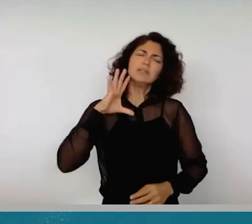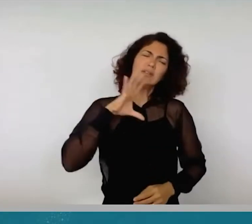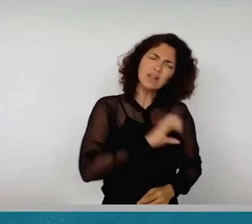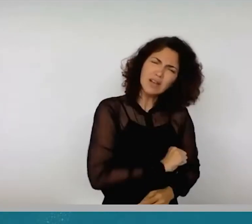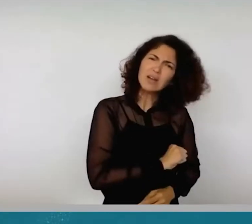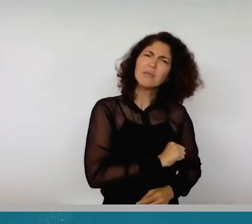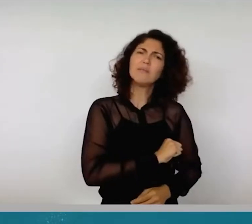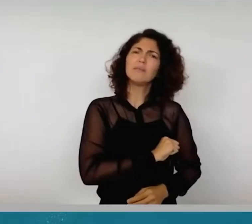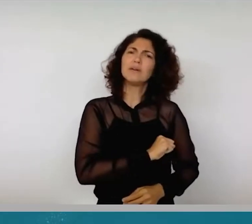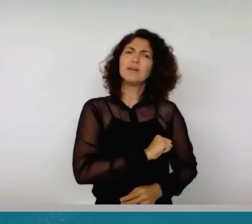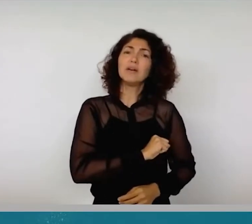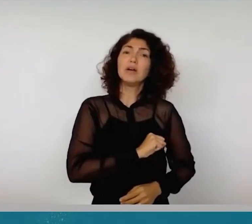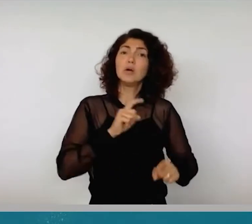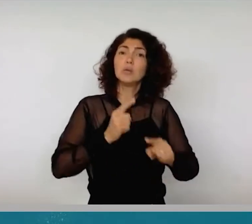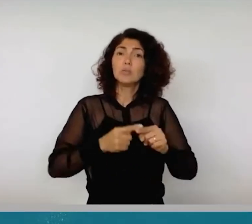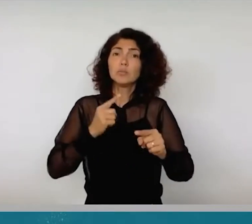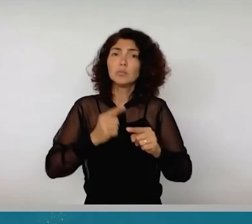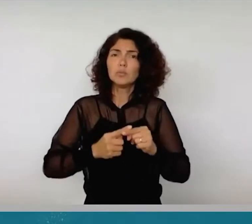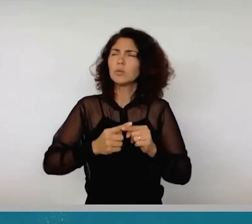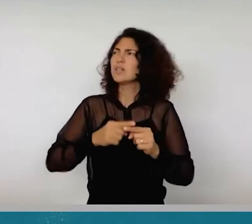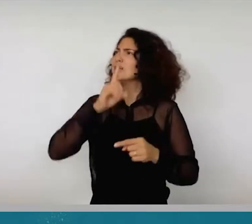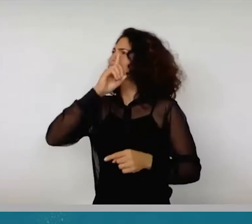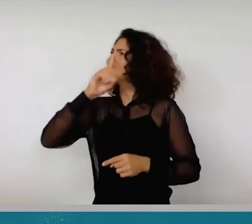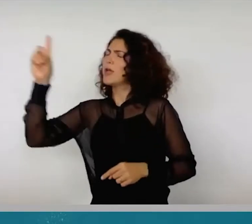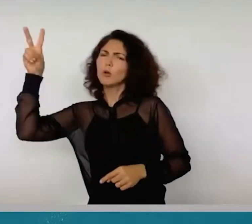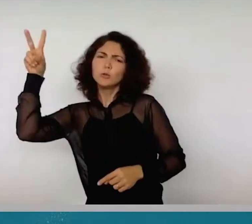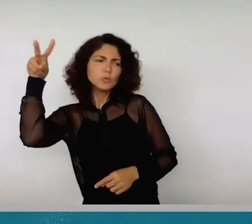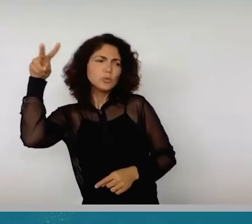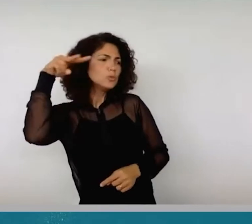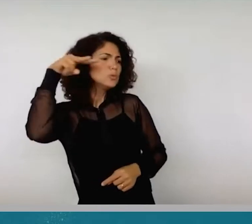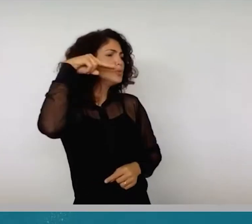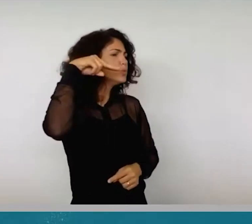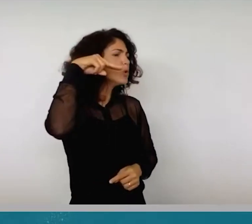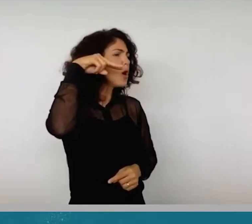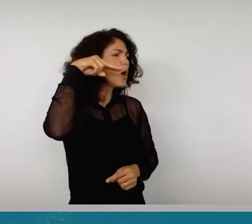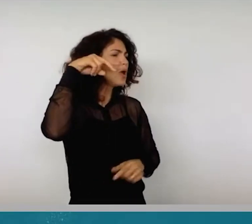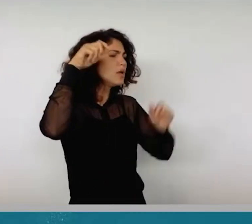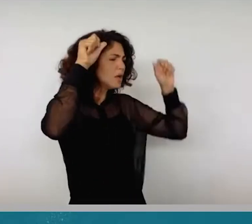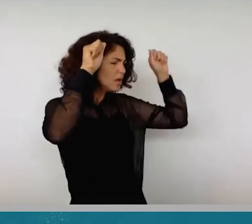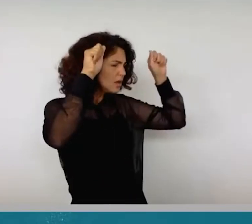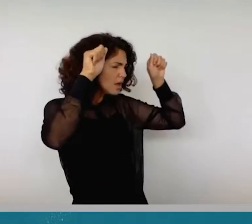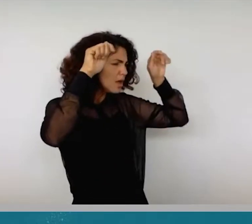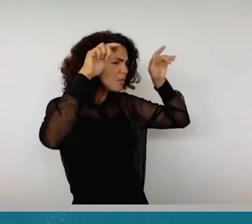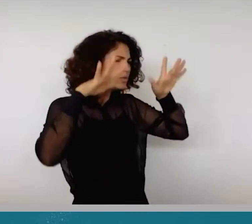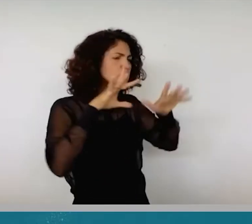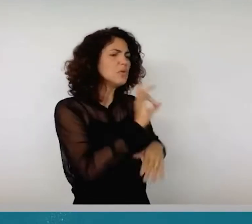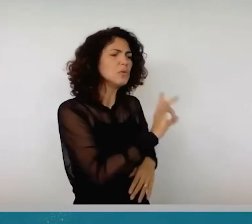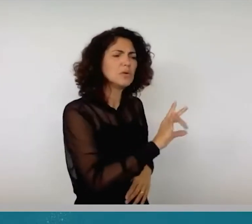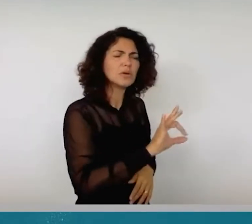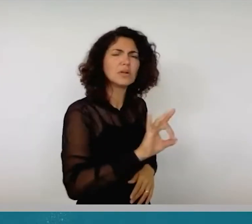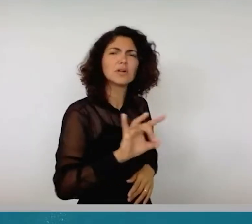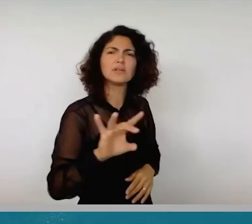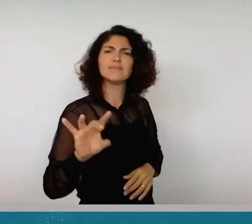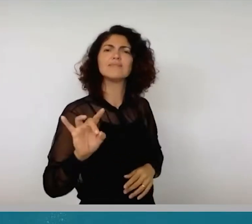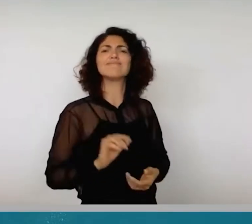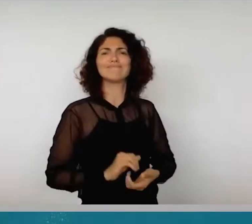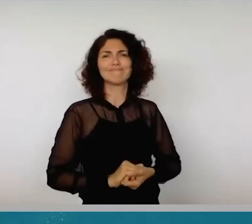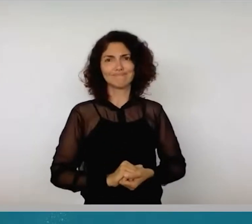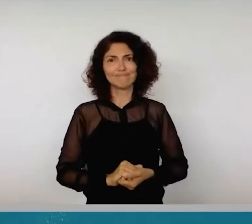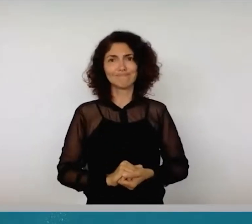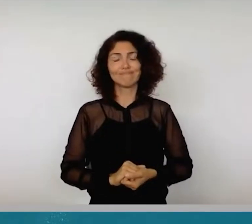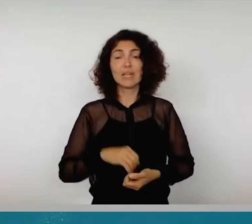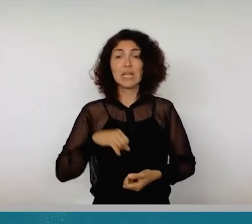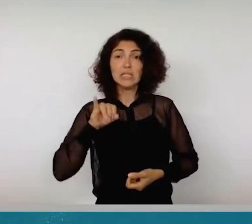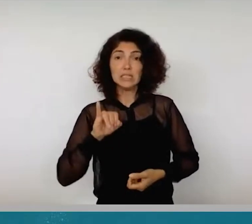sol sobre maus e bons, e vir chuvas sobre justos e injustos. Porque se